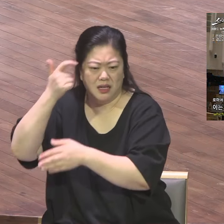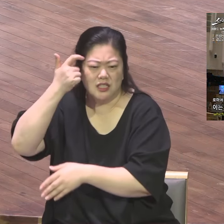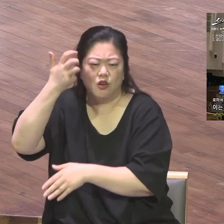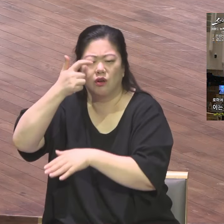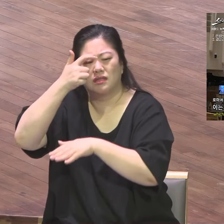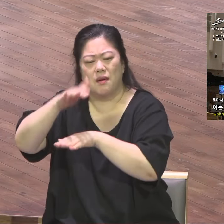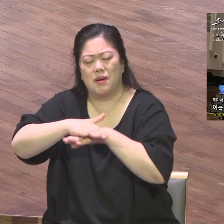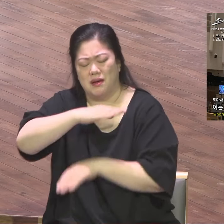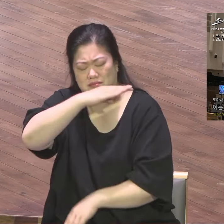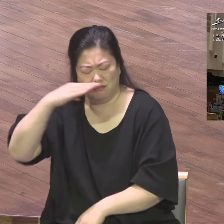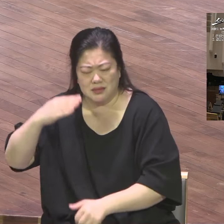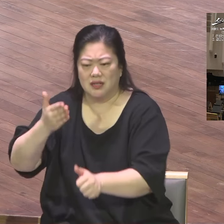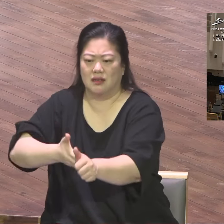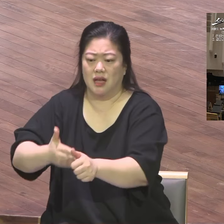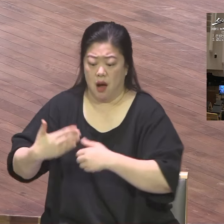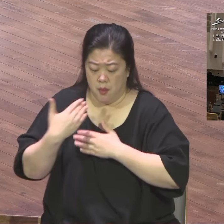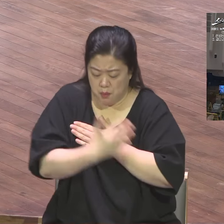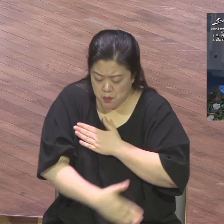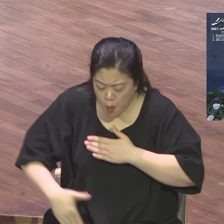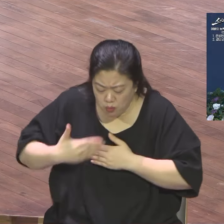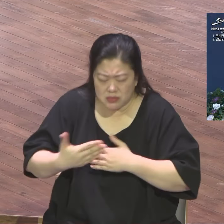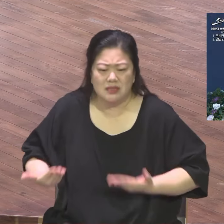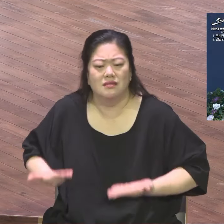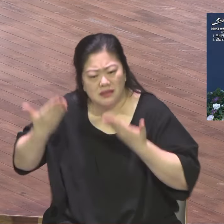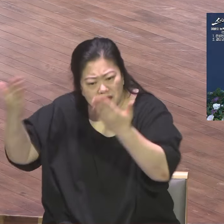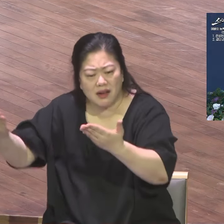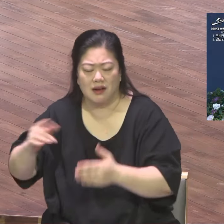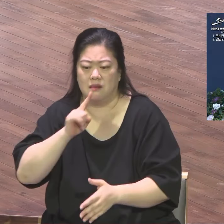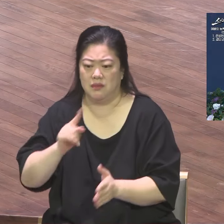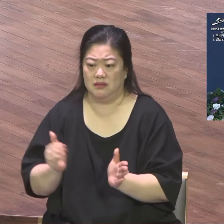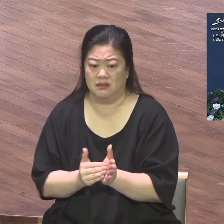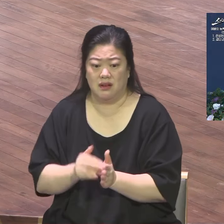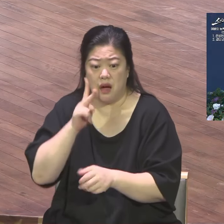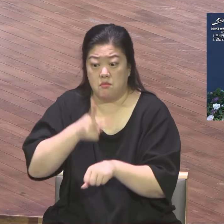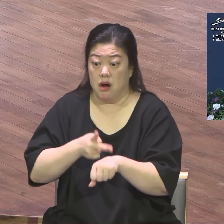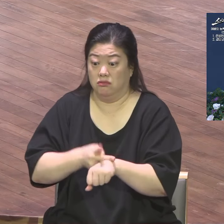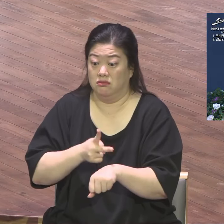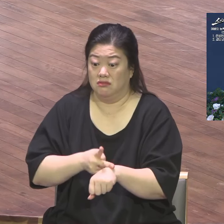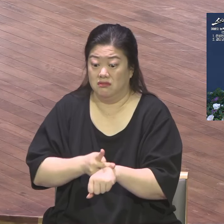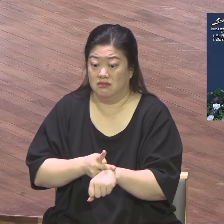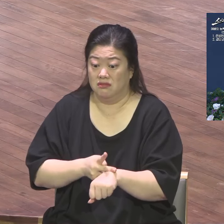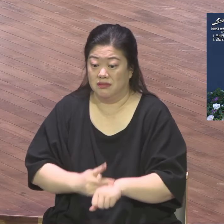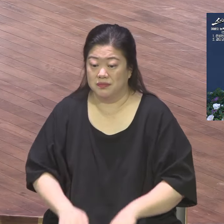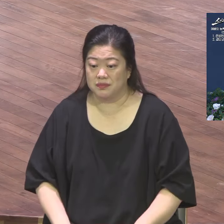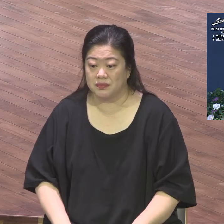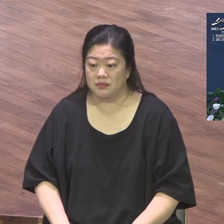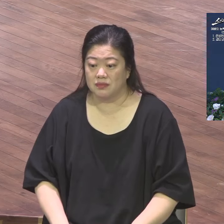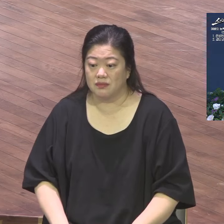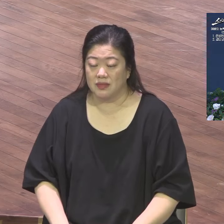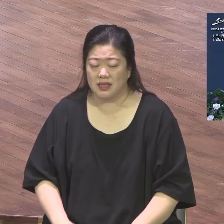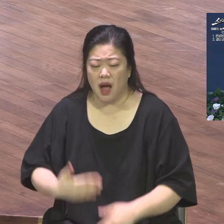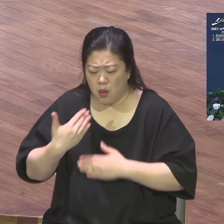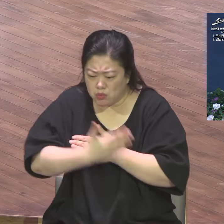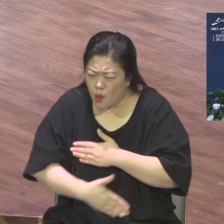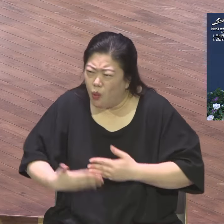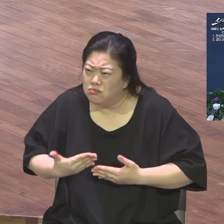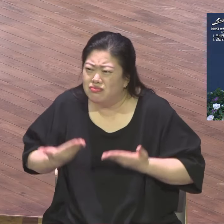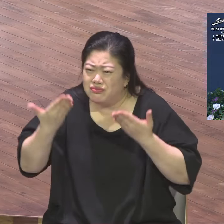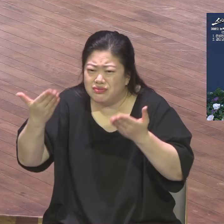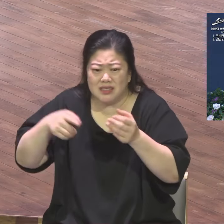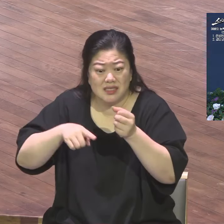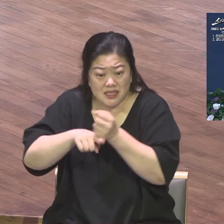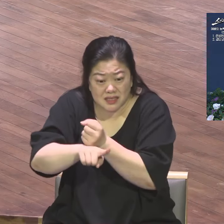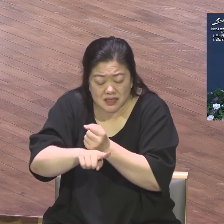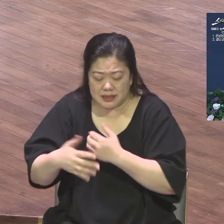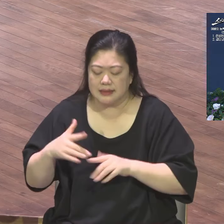예배니라. 몸을 드리라. 산재물로, 산재물로 드리라. 이 무슨 말입니까? 우리의 삶이, 삶이 예배가 돼야